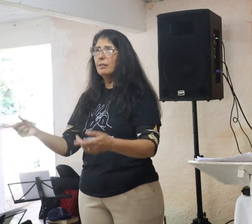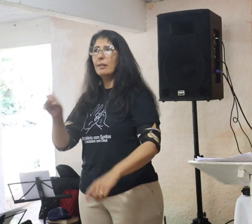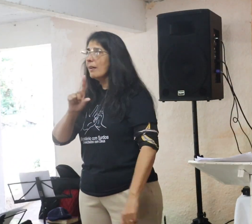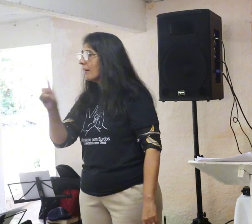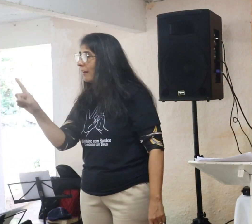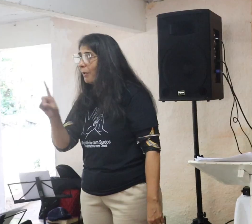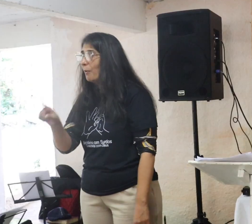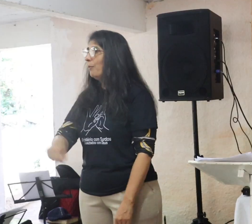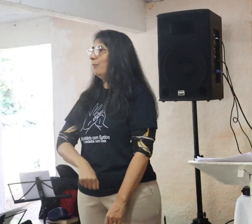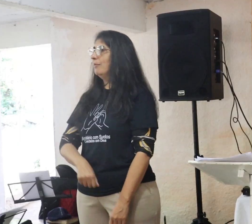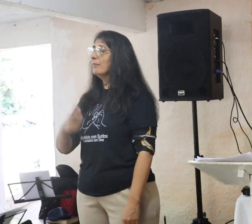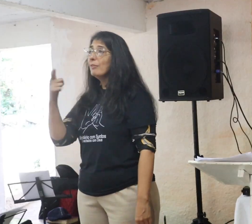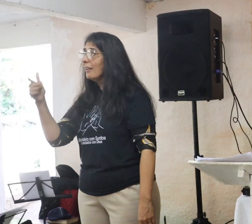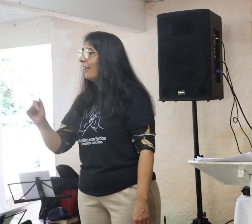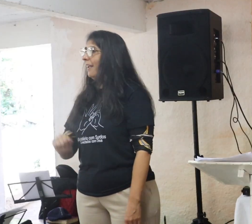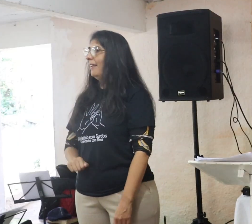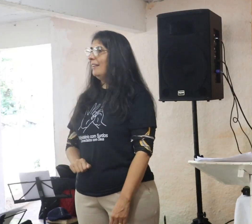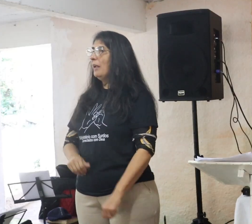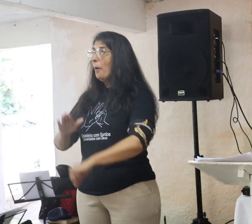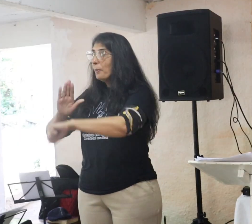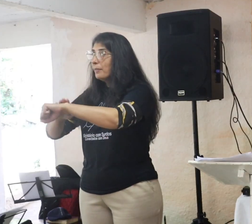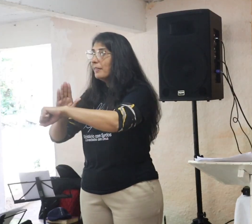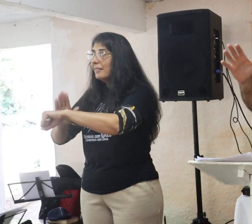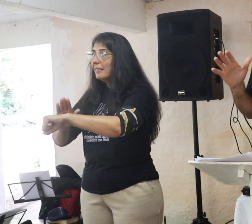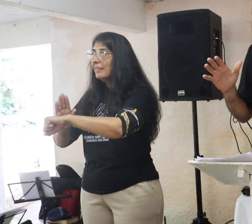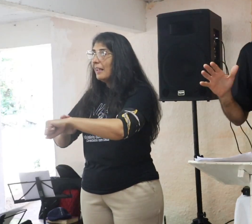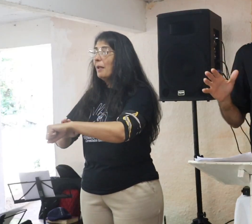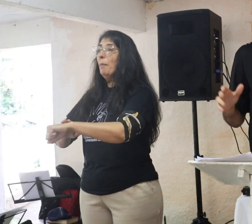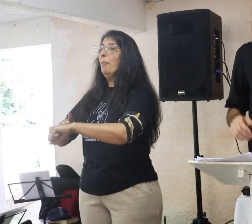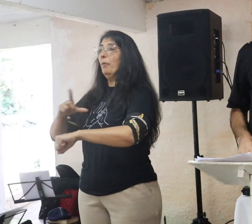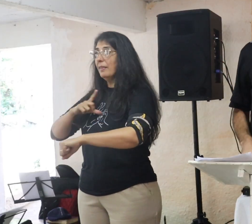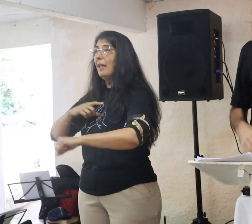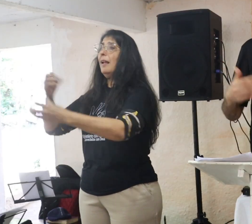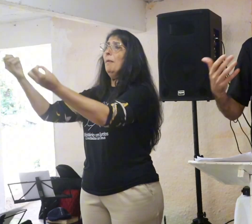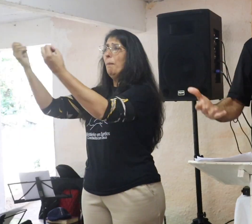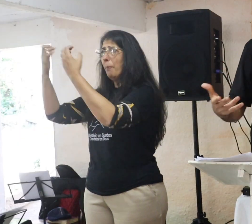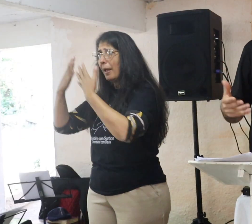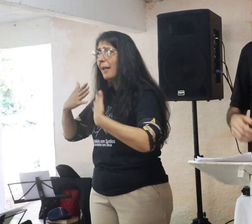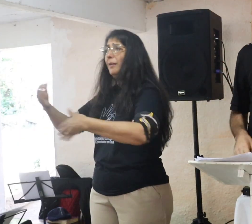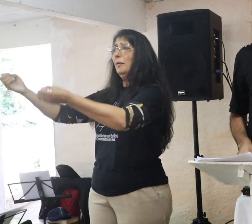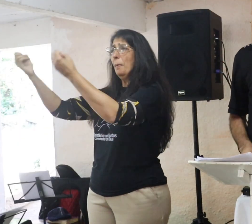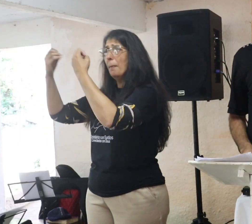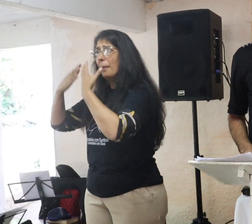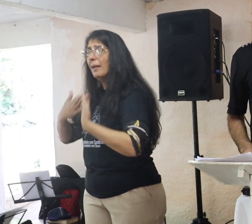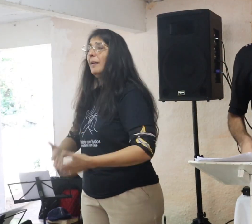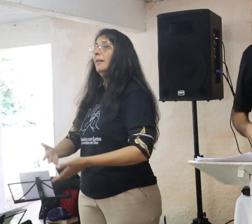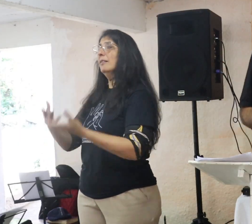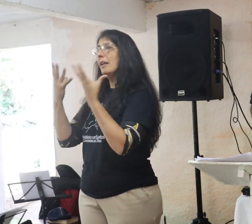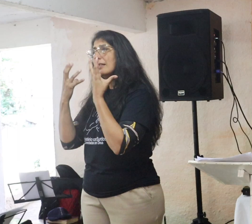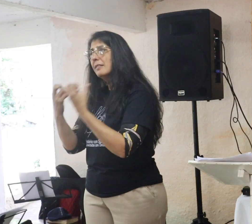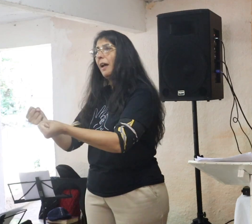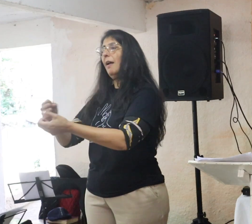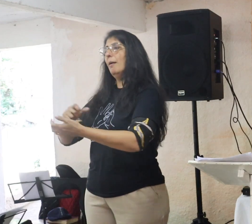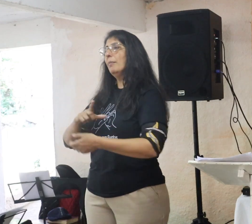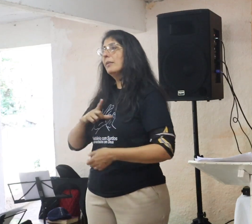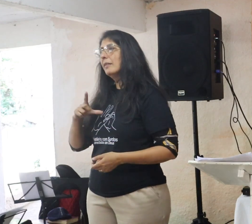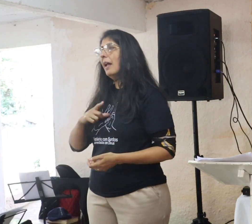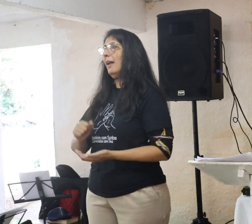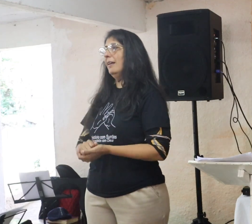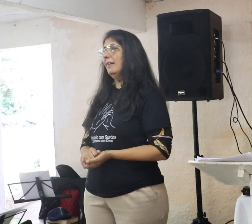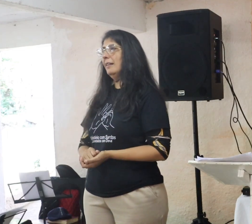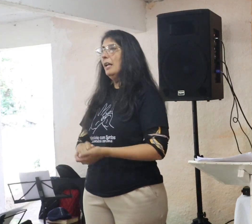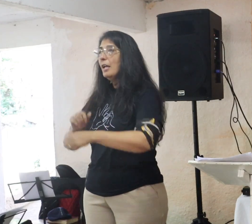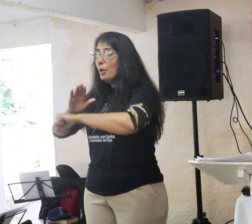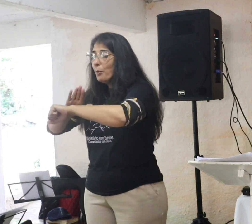cristã. Na vida dedicada ao Senhor, não há tempo perdido. Pelo contrário, é assim que nós remimos